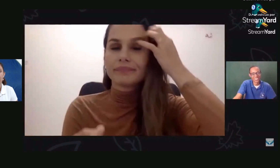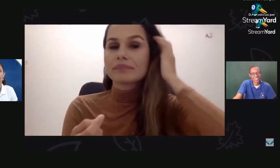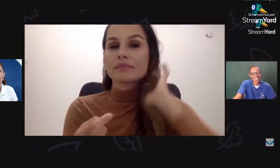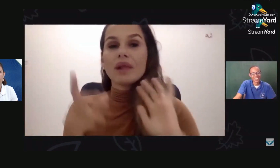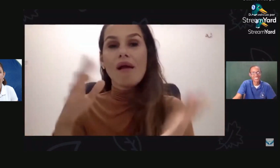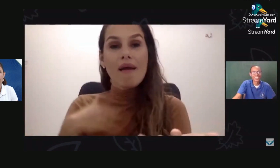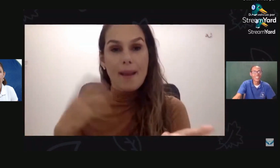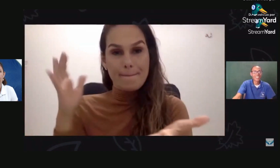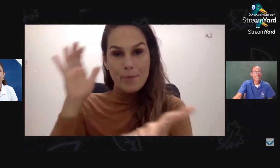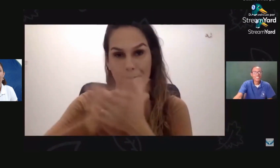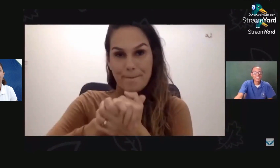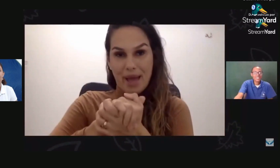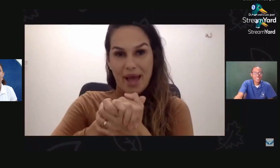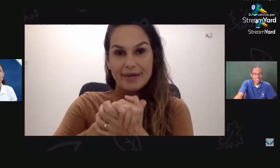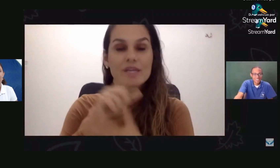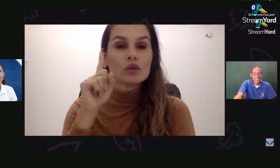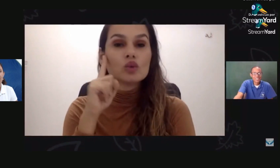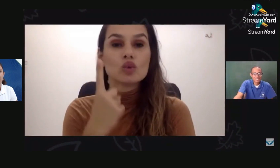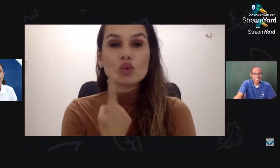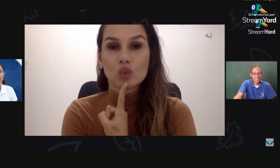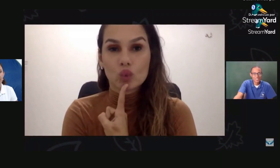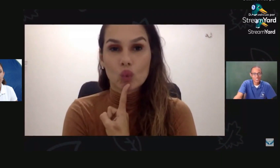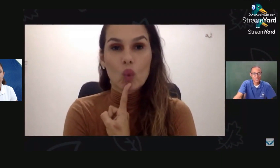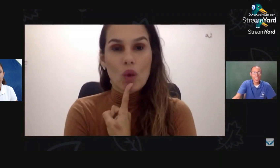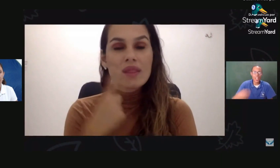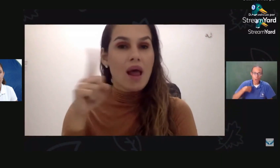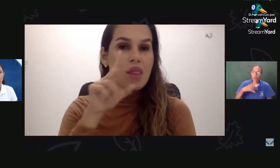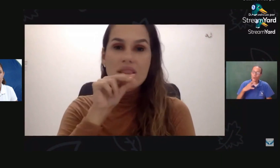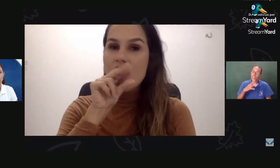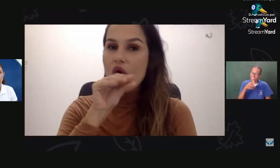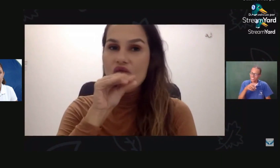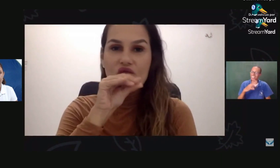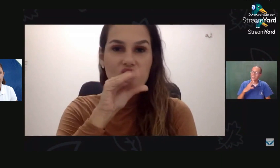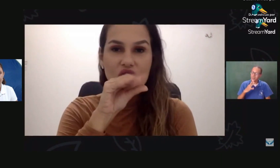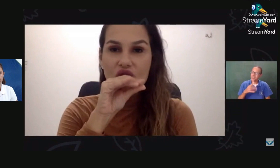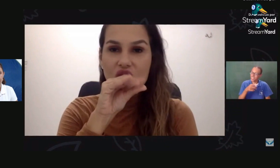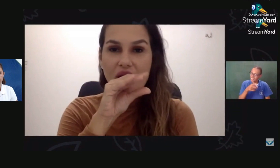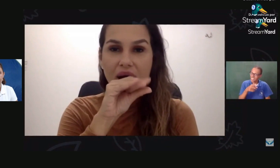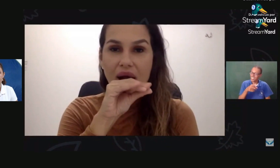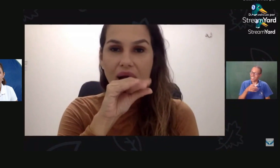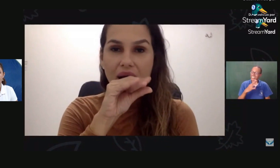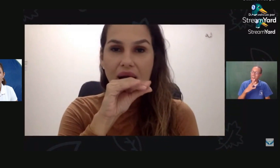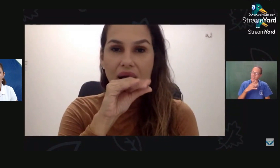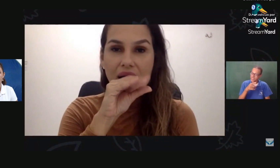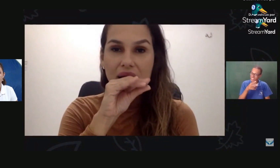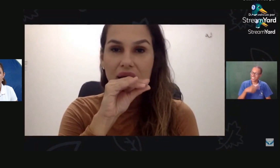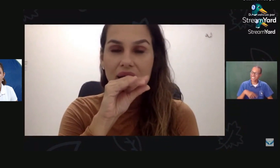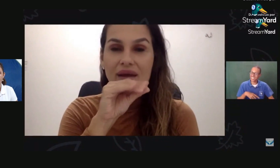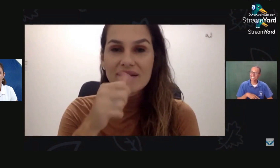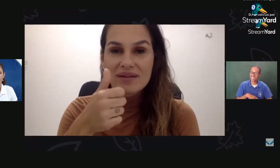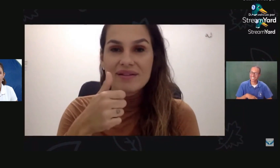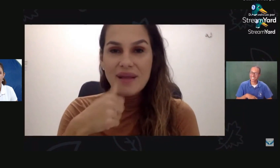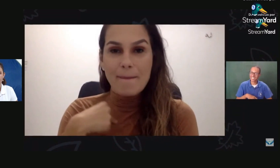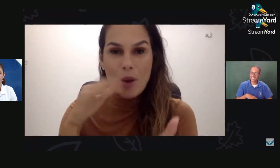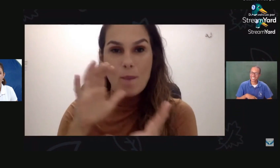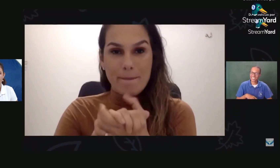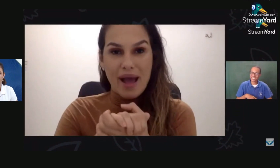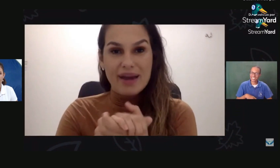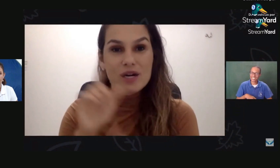resistindo, sempre enrolando, né? E meu marido é surdo, mas ele não é